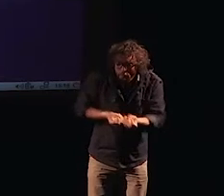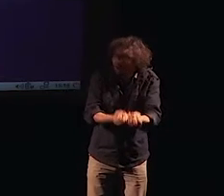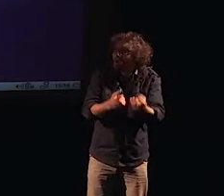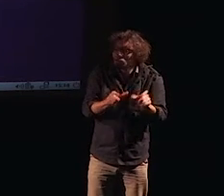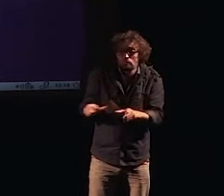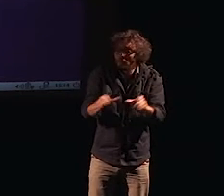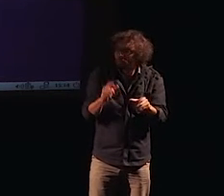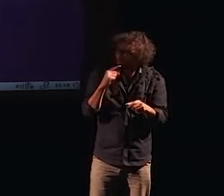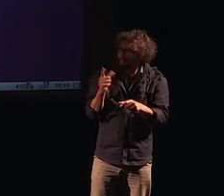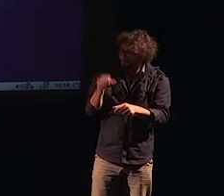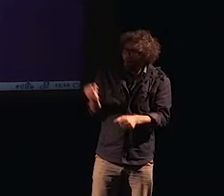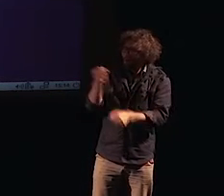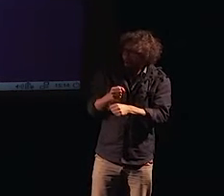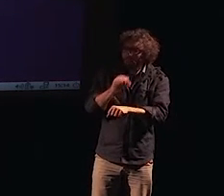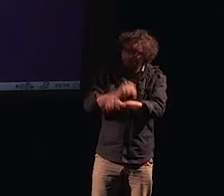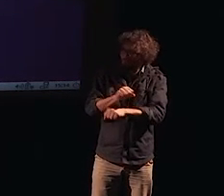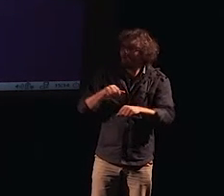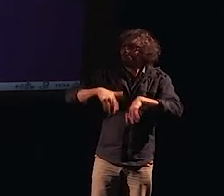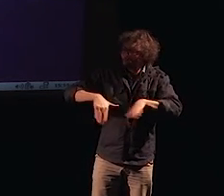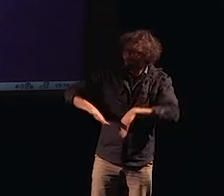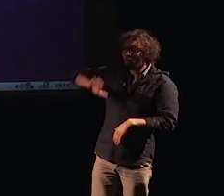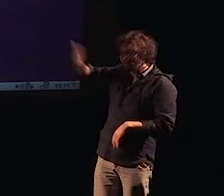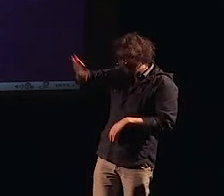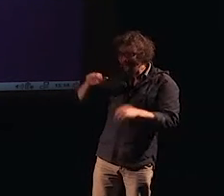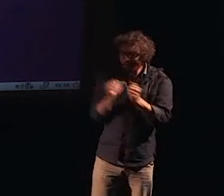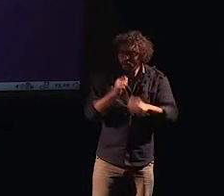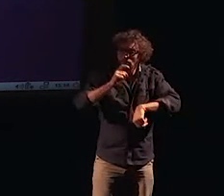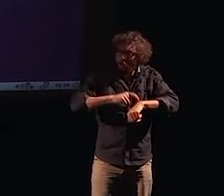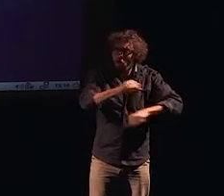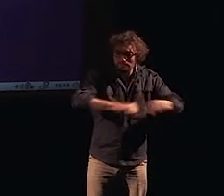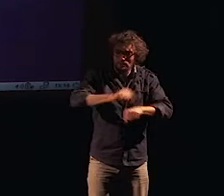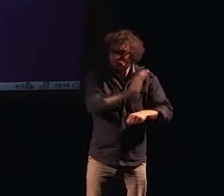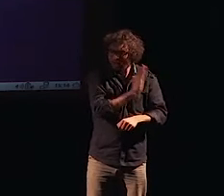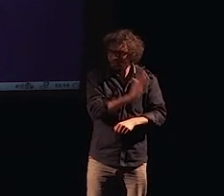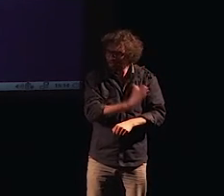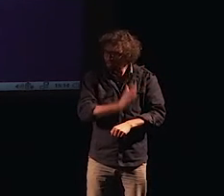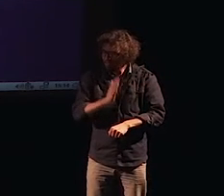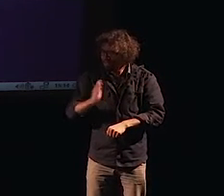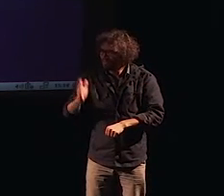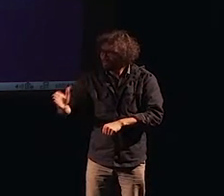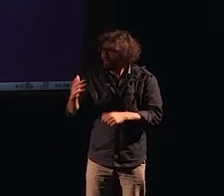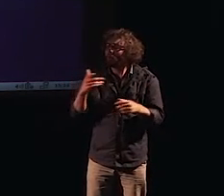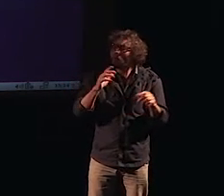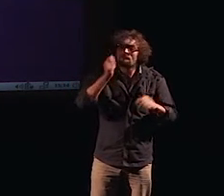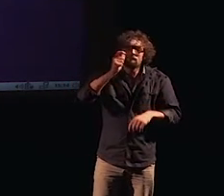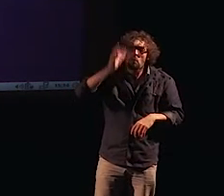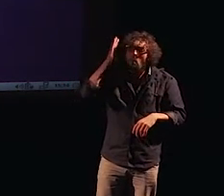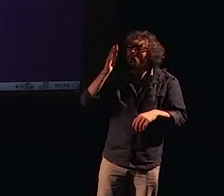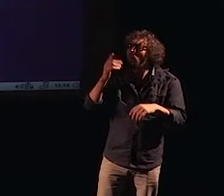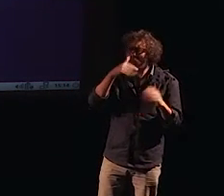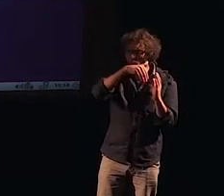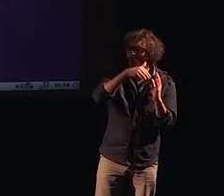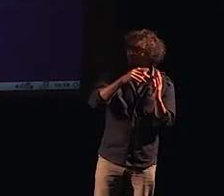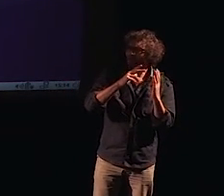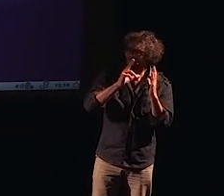construite comme ça, qui va avec cette organisation du temps précise. Foucault insiste beaucoup, là je vais pas le faire, mais dans le livre il insiste beaucoup sur